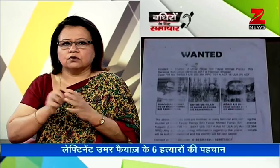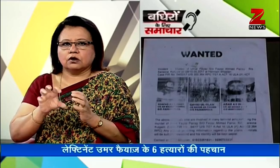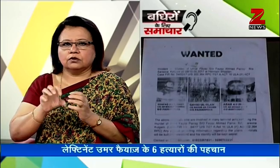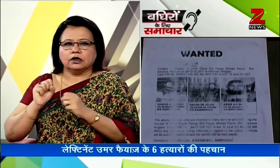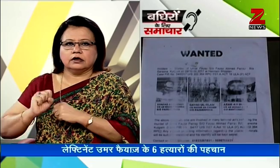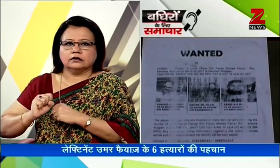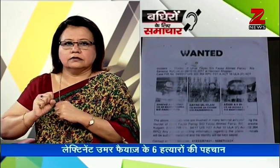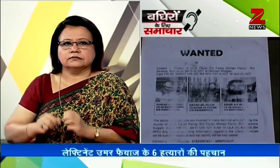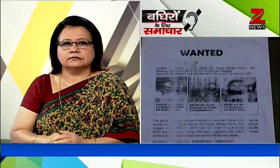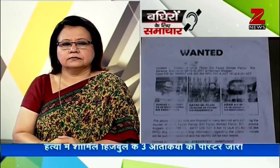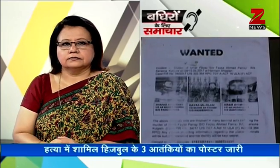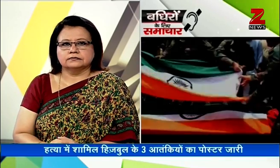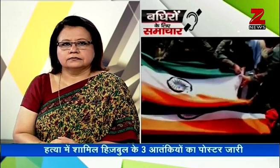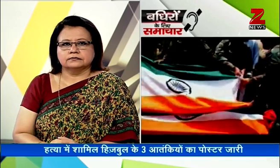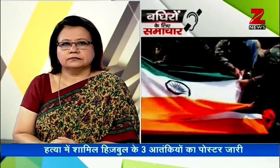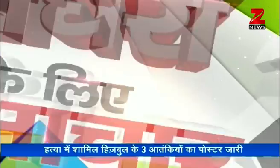था।